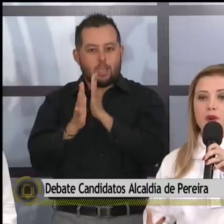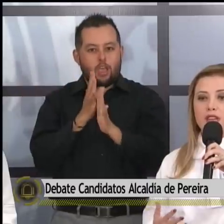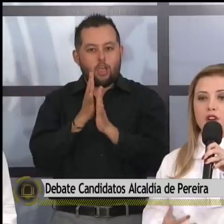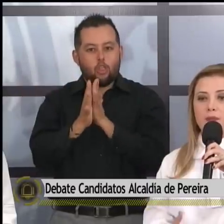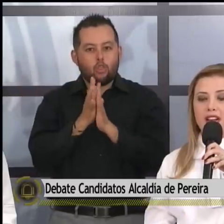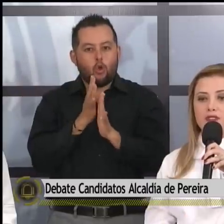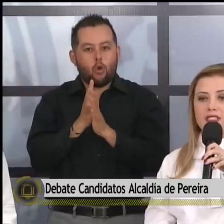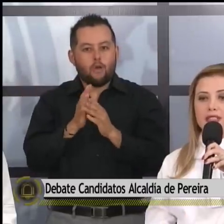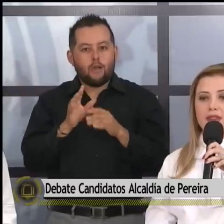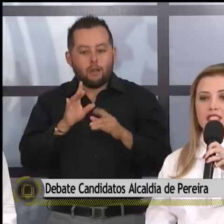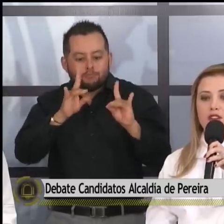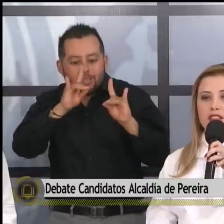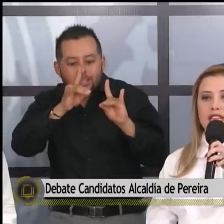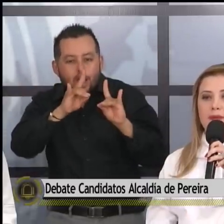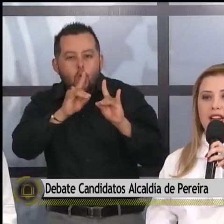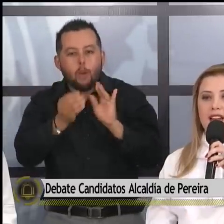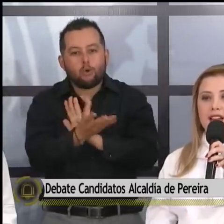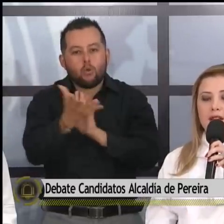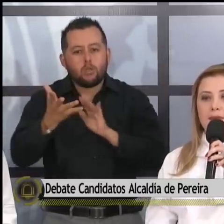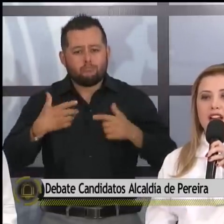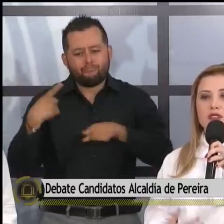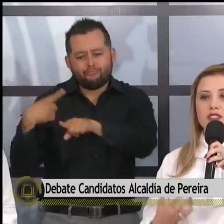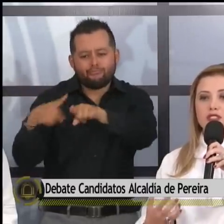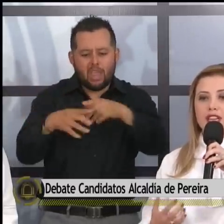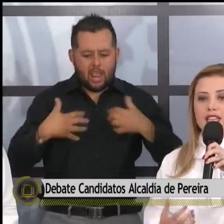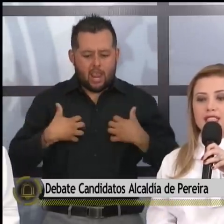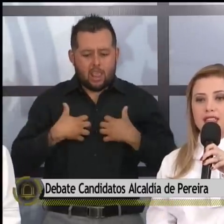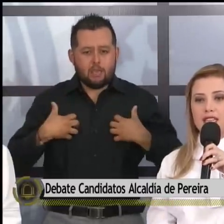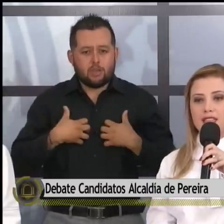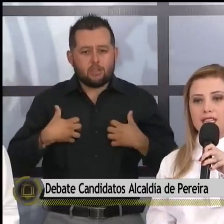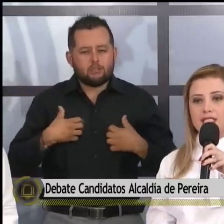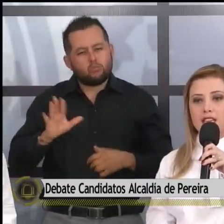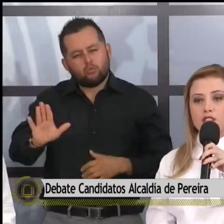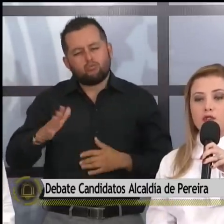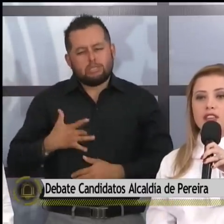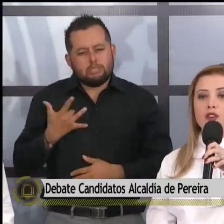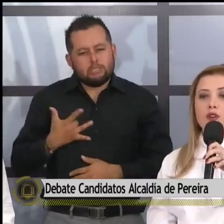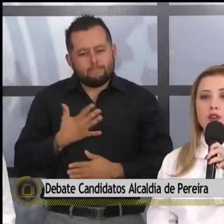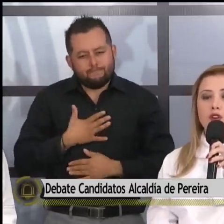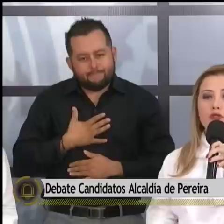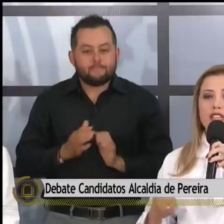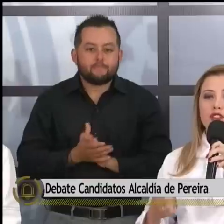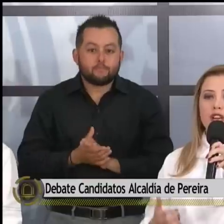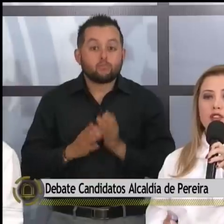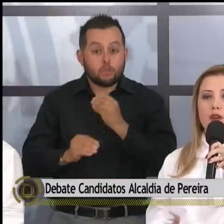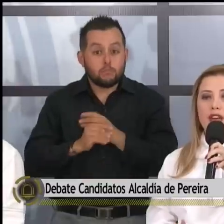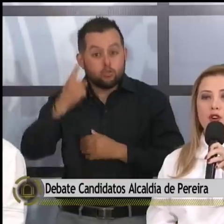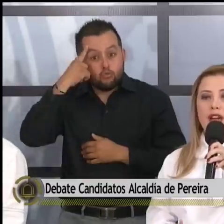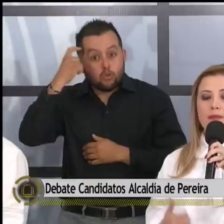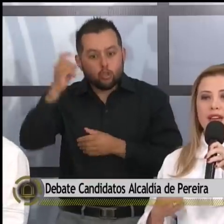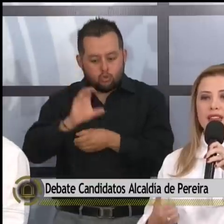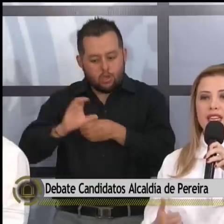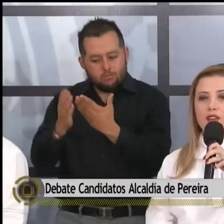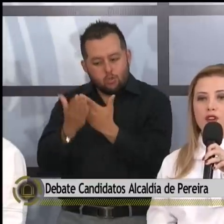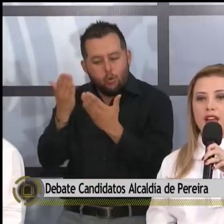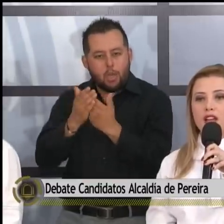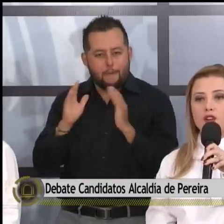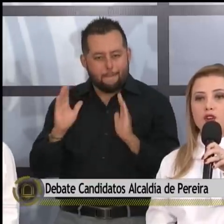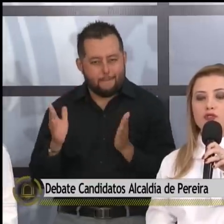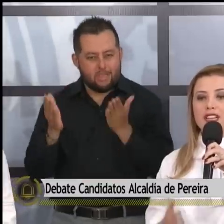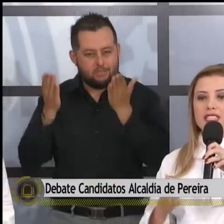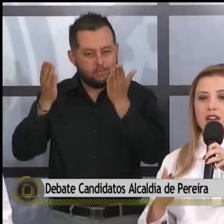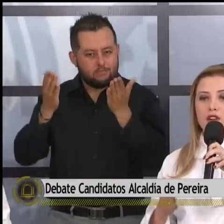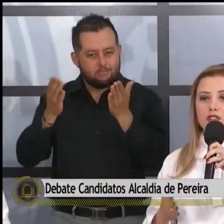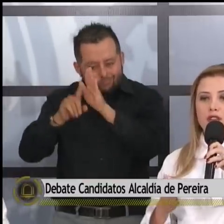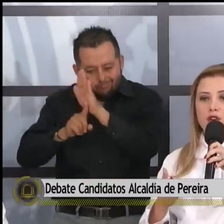veterinario público para nuestras mascotas, para nuestros seres sintientes. Sueño con una ciudad innovadora, emprendedora,